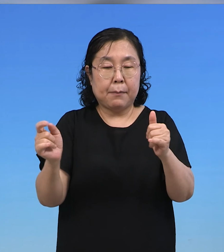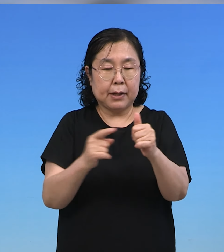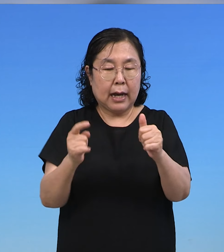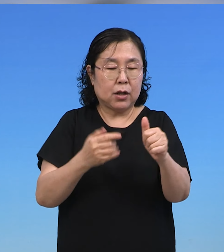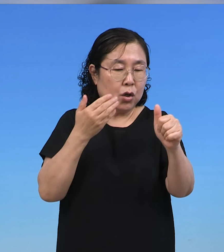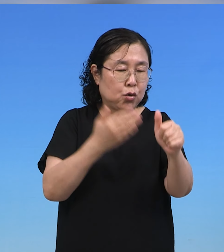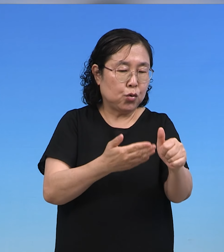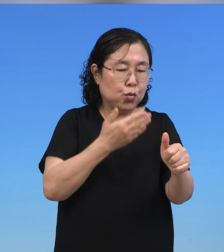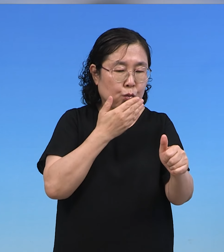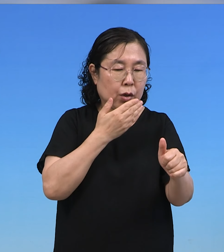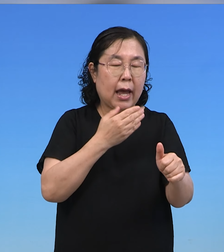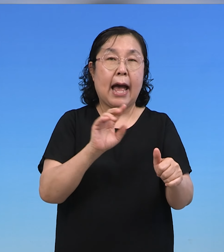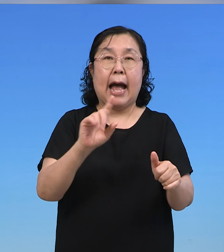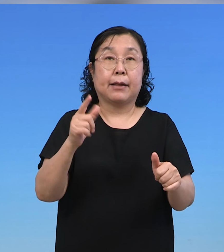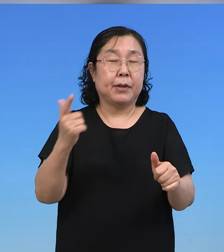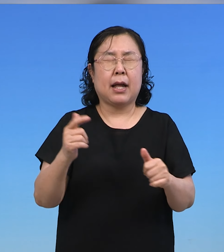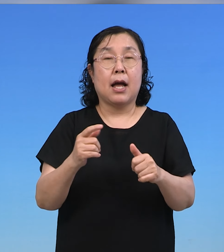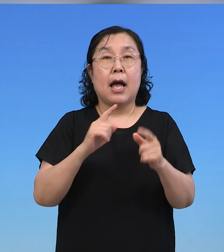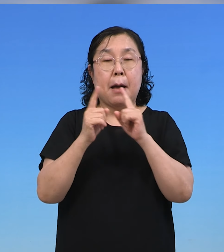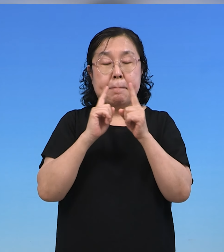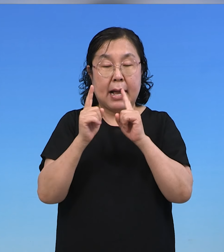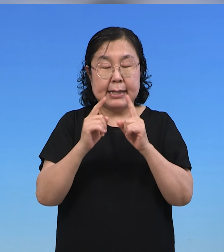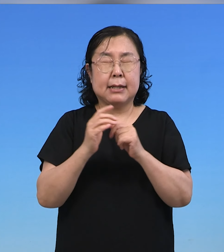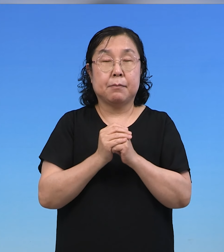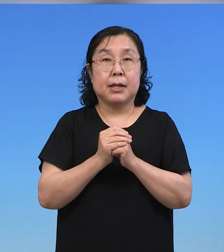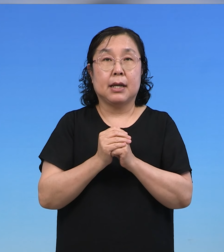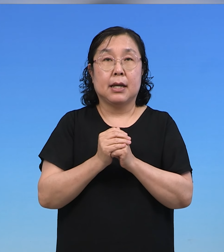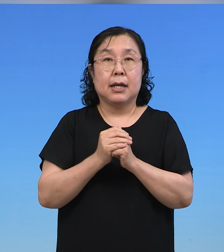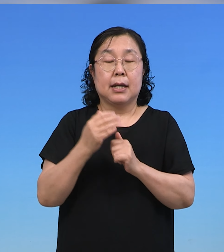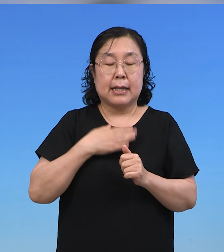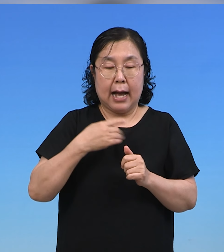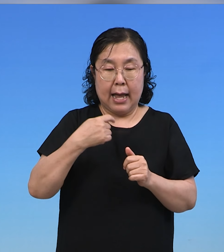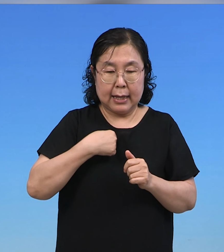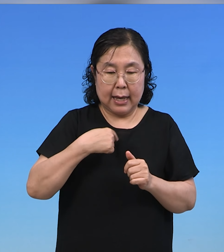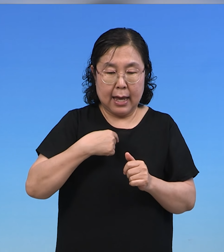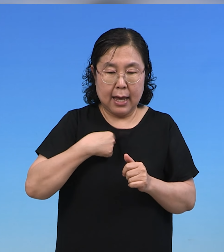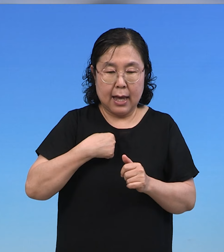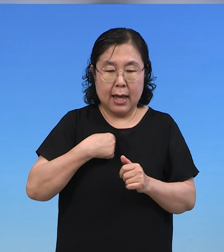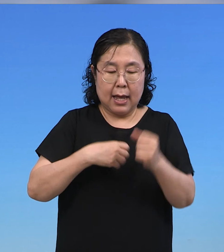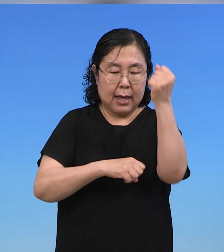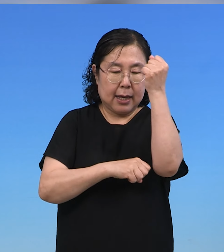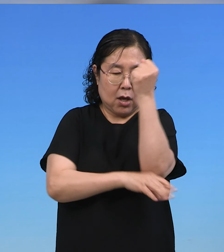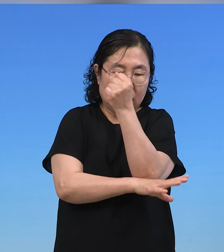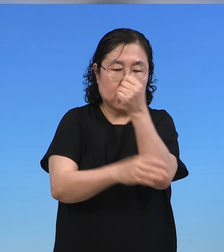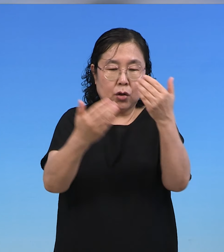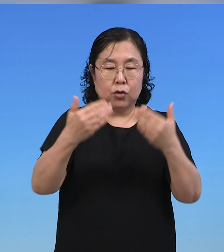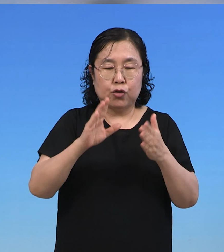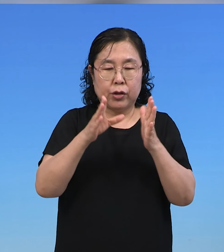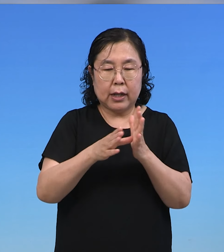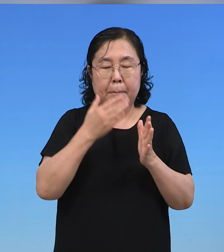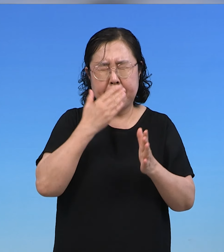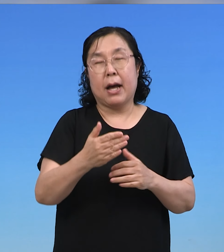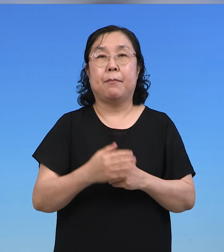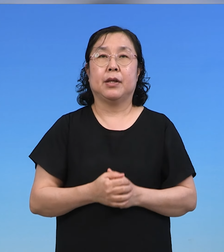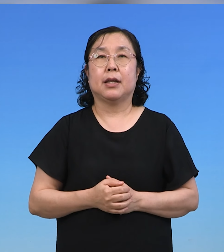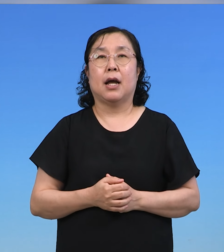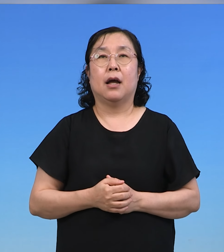풍성히 거할 때 가능한 거예요. 신학교 나왔다고 목사 됐다고 풍성하게 가르칠 수